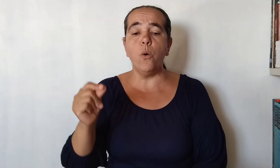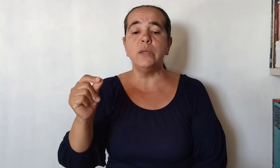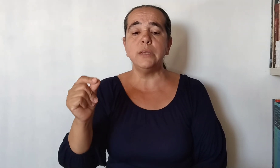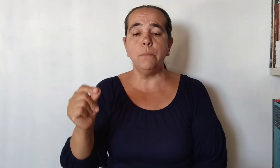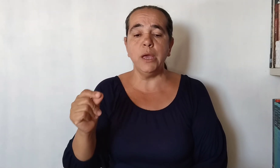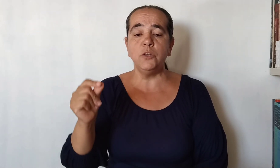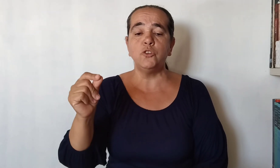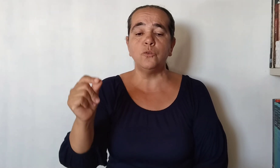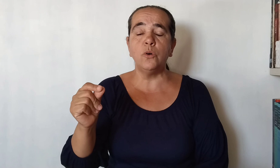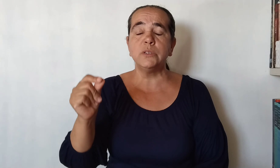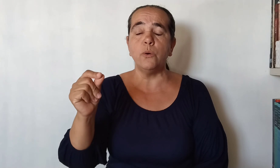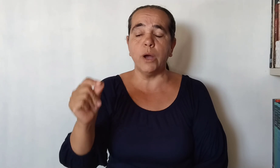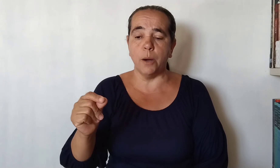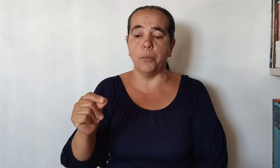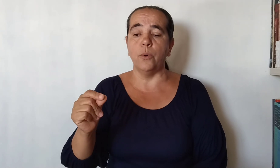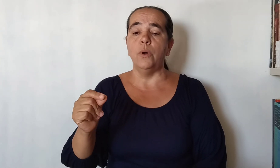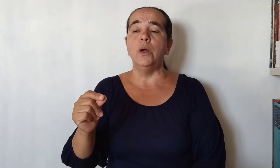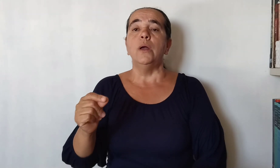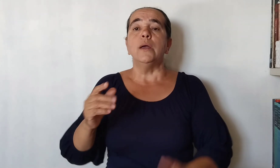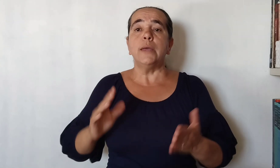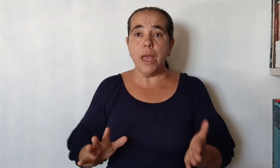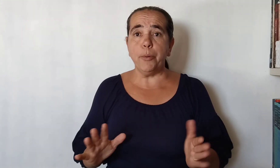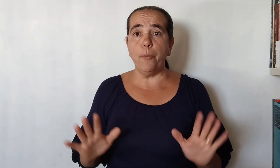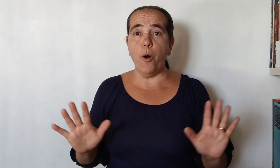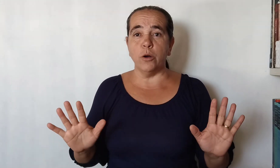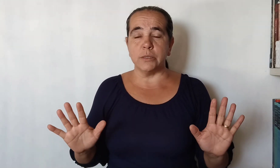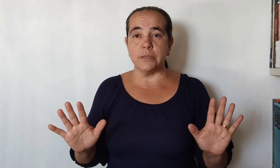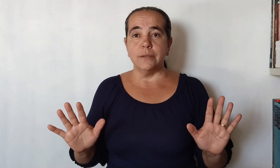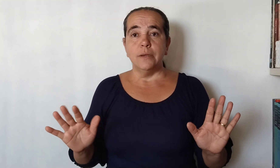boa semente no seu campo. Quem propôs?